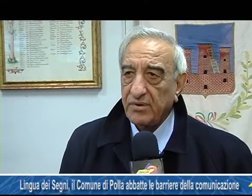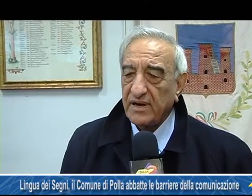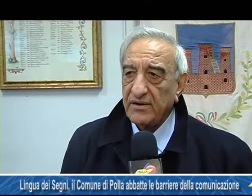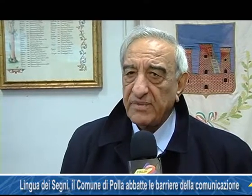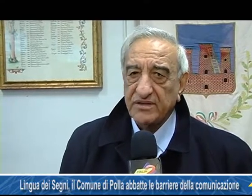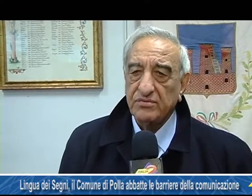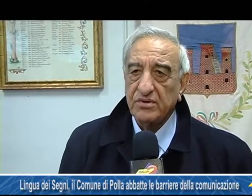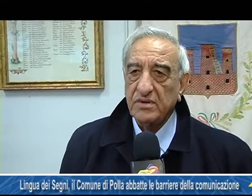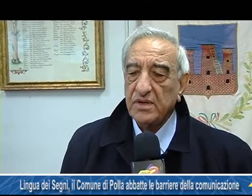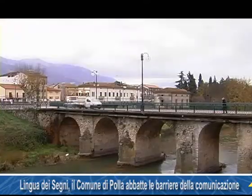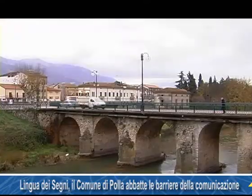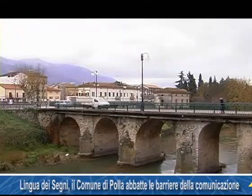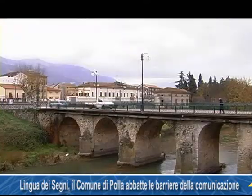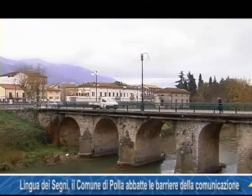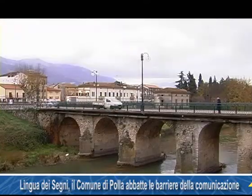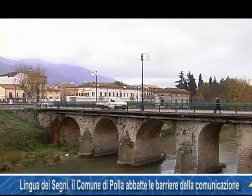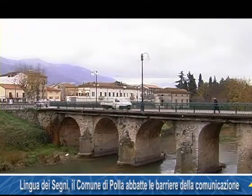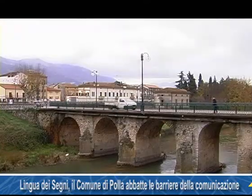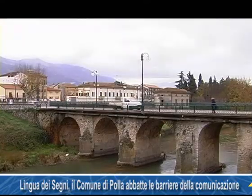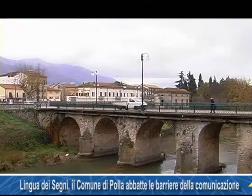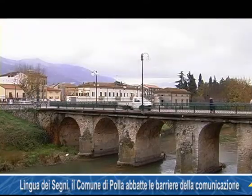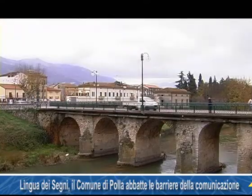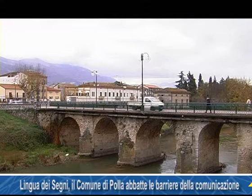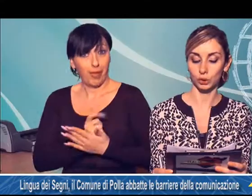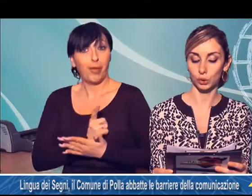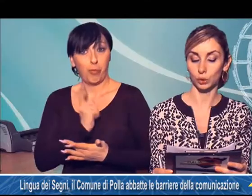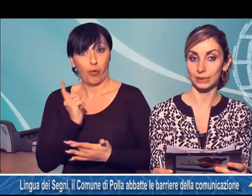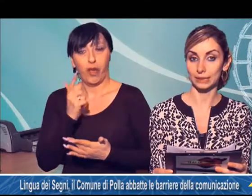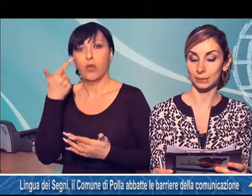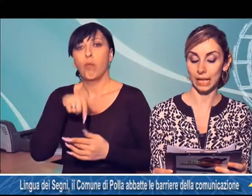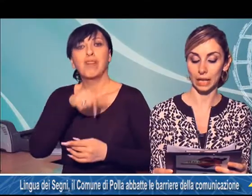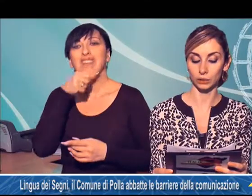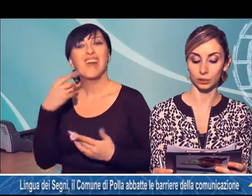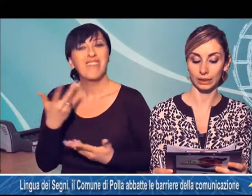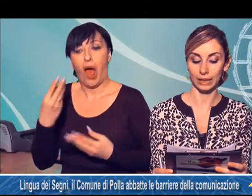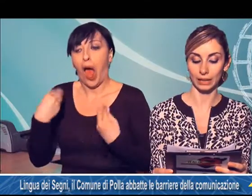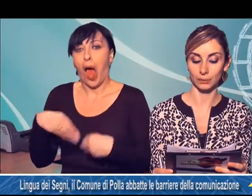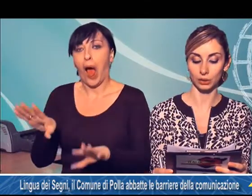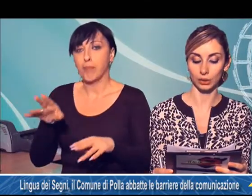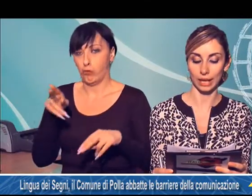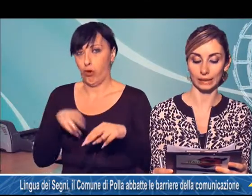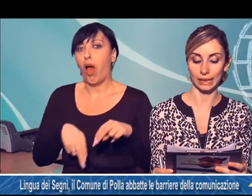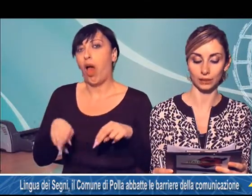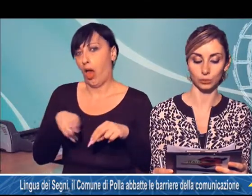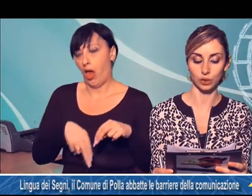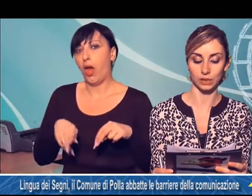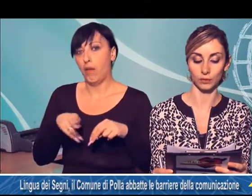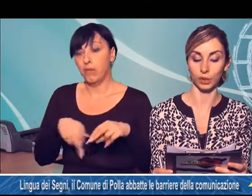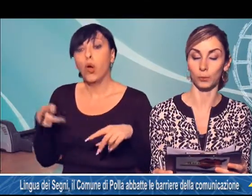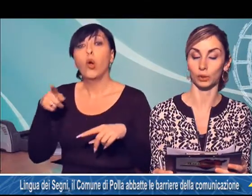di delibere di Consiglio Comunale. Anche la nostra emittente abbatte le barriere della comunicazione con l'edizione del Tg Dis, il Tg curato da